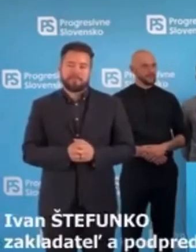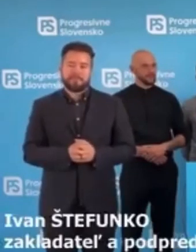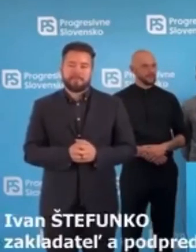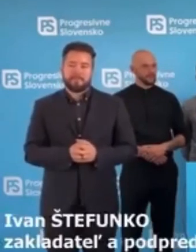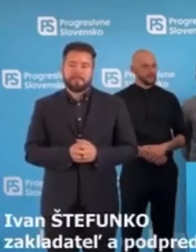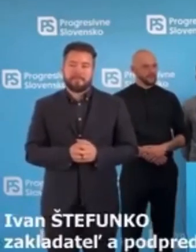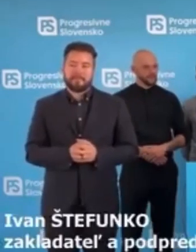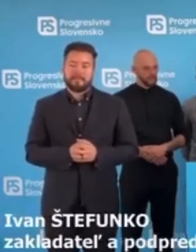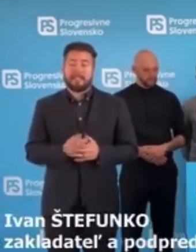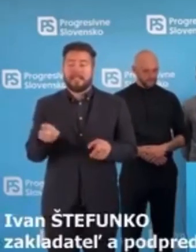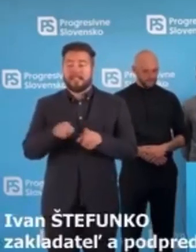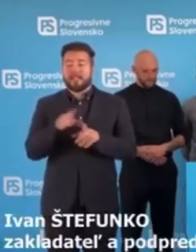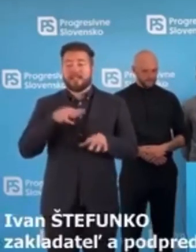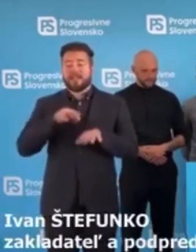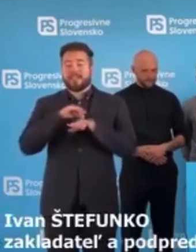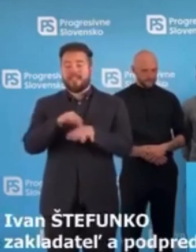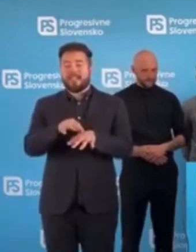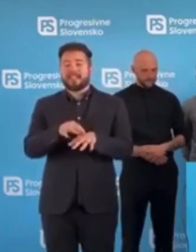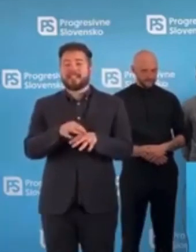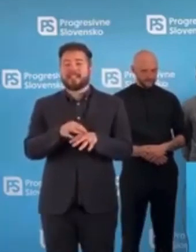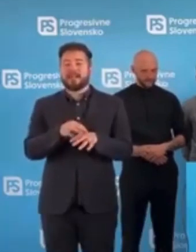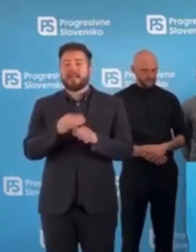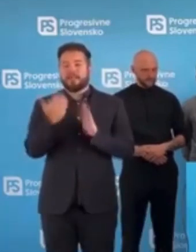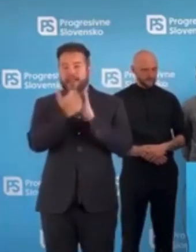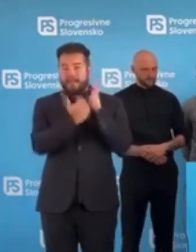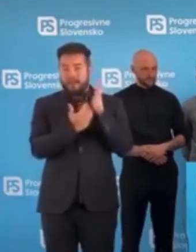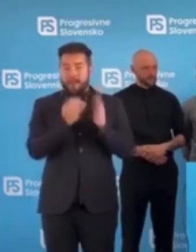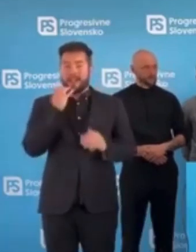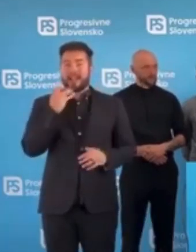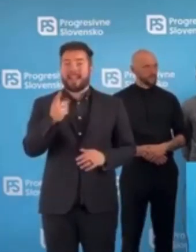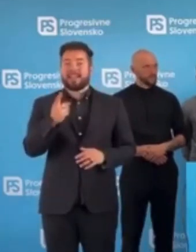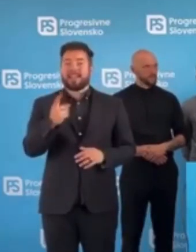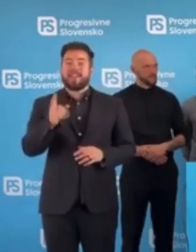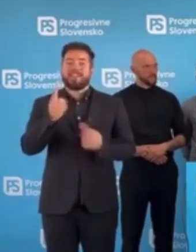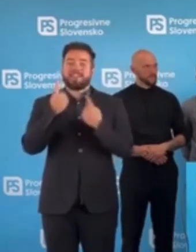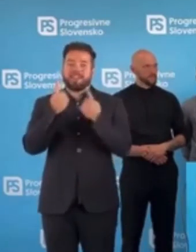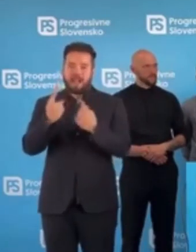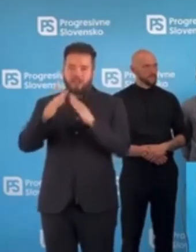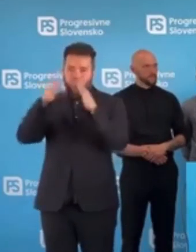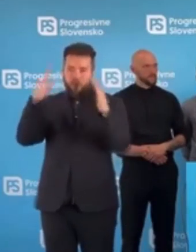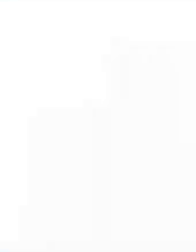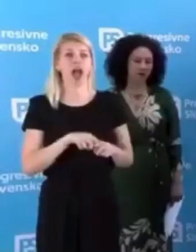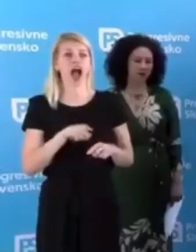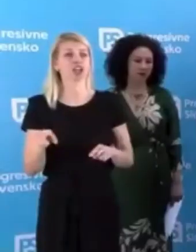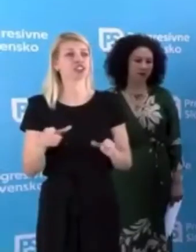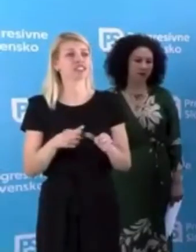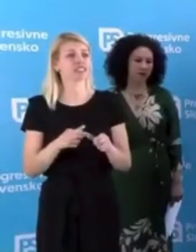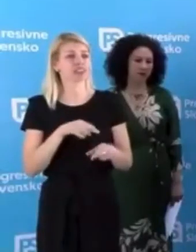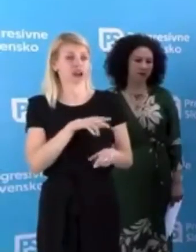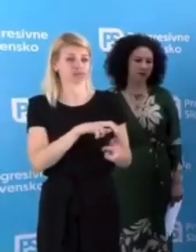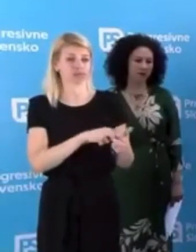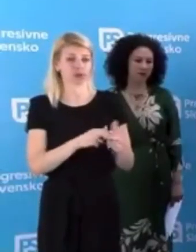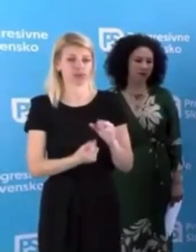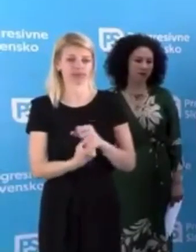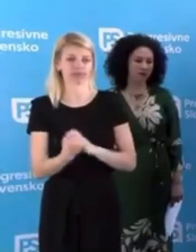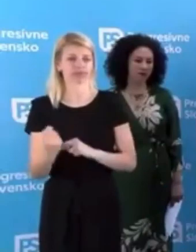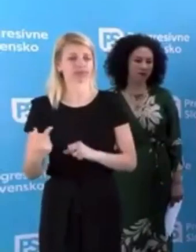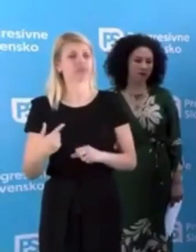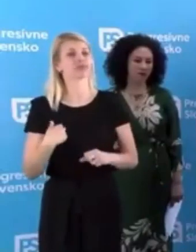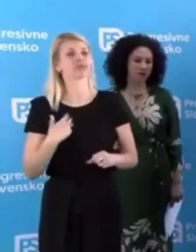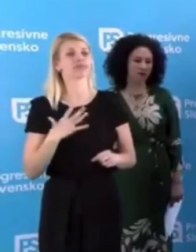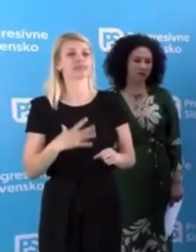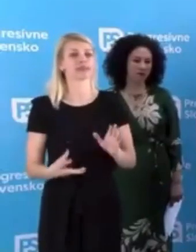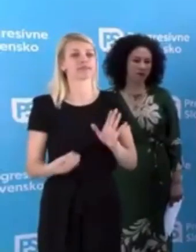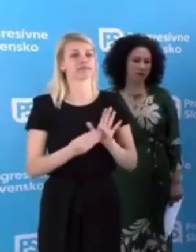Zavedieme samozrejme aj princíp, čo si robíš za svojím vlastným elektromémorom, je tvoja vec. Tu navrhujeme zavedenie